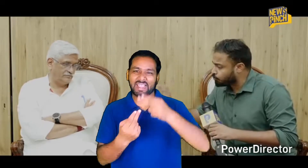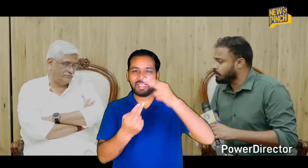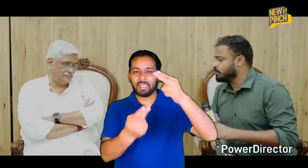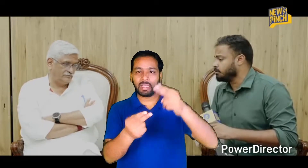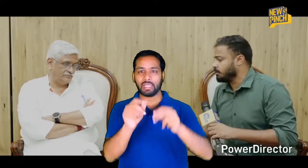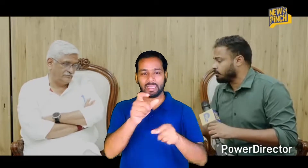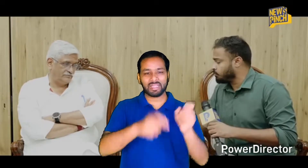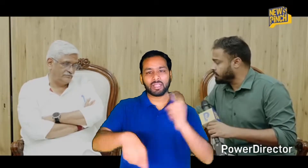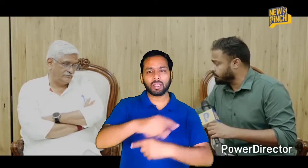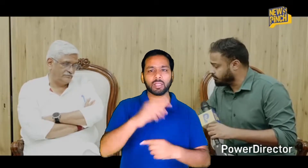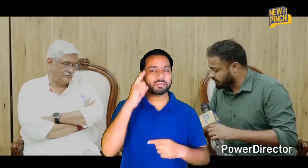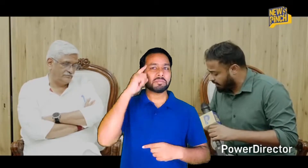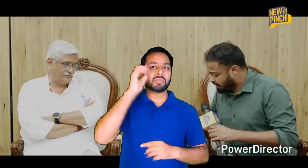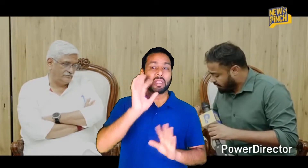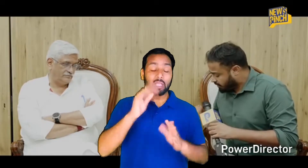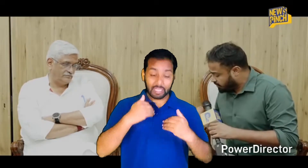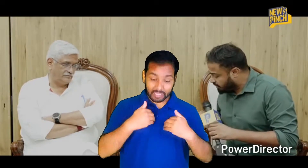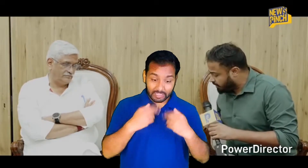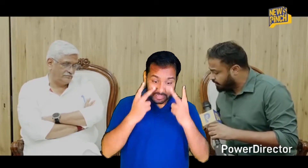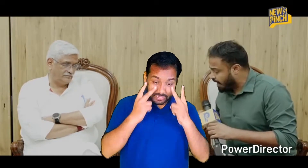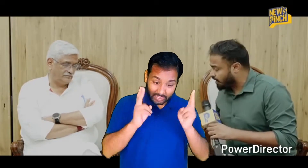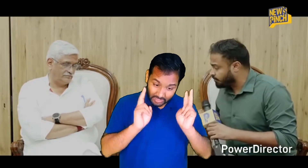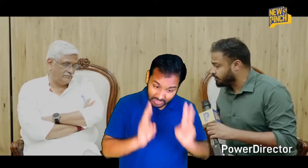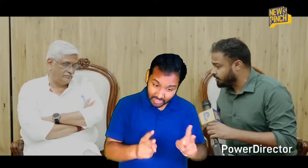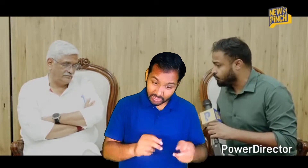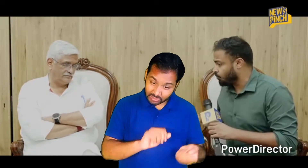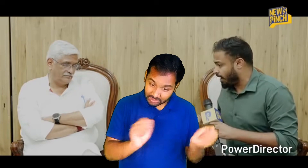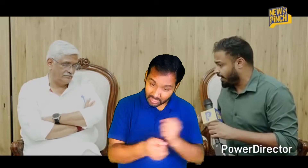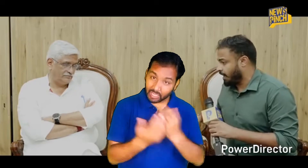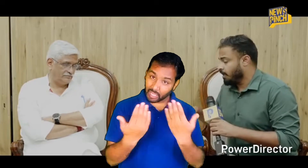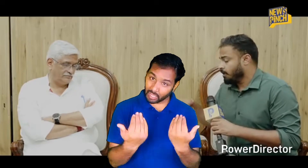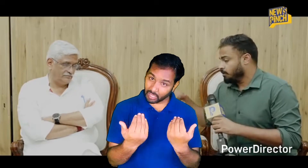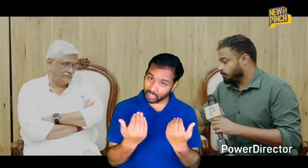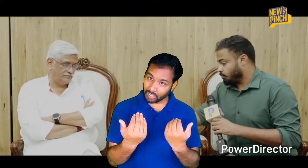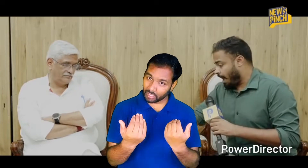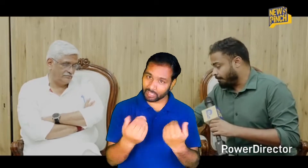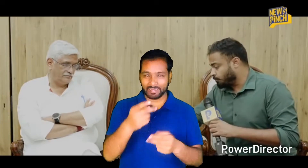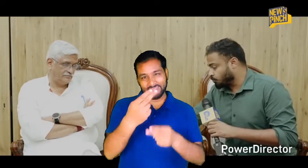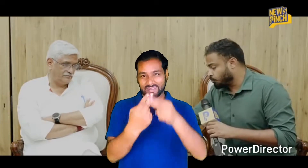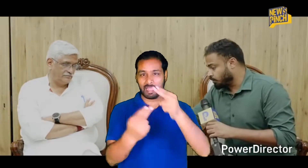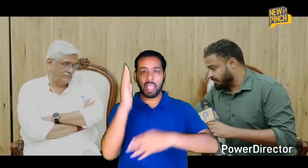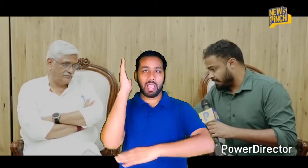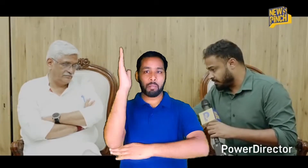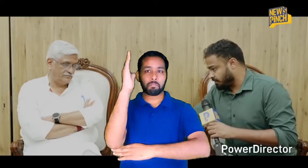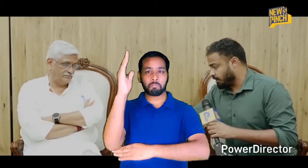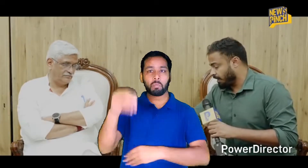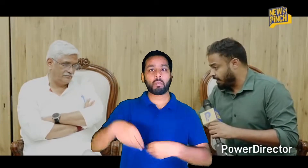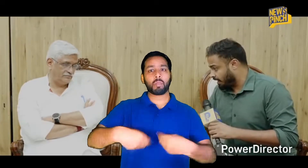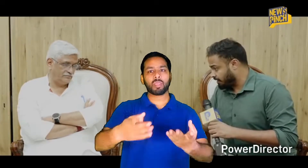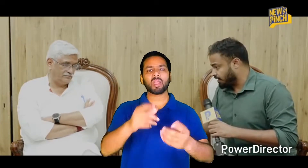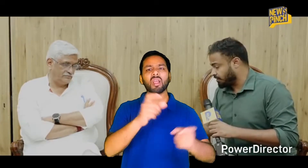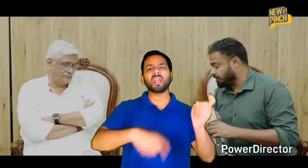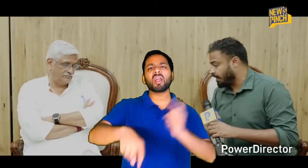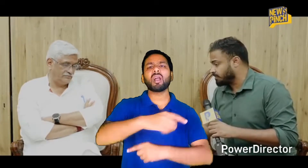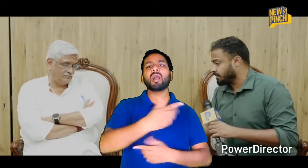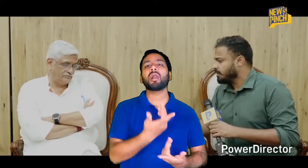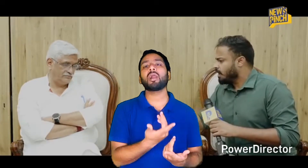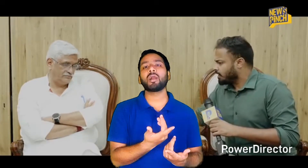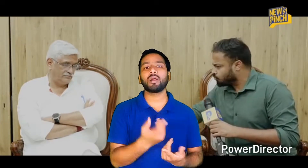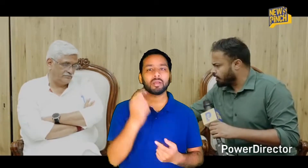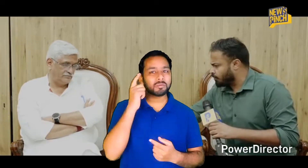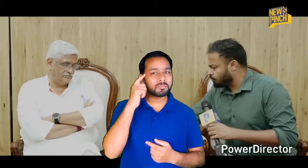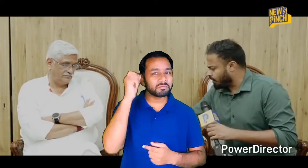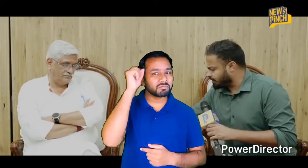ये सब कुछ उन्हें नहीं समझ में आता। उन्हें ये समझ में आता है कि ये क्या कभी ठीक हो पाएगा। आप जोधपुर के सांसद हैं लगातार 3 बार